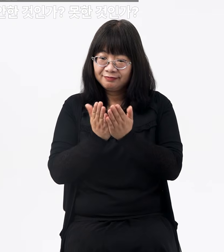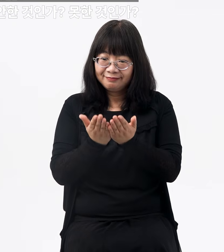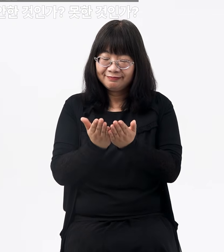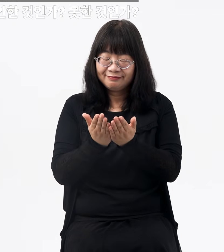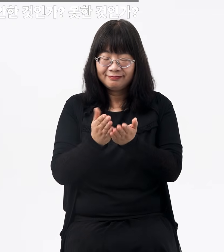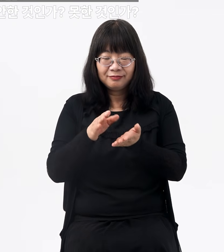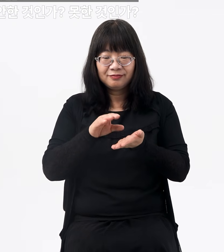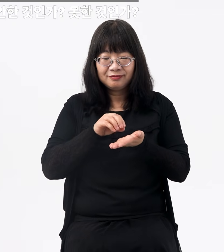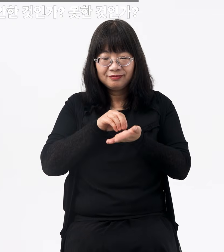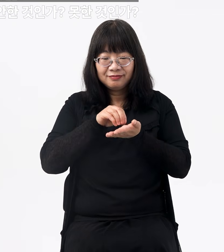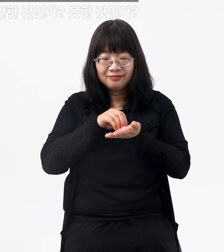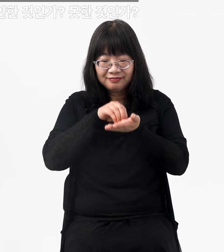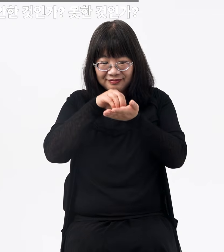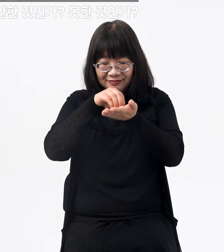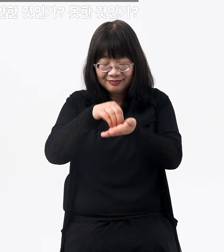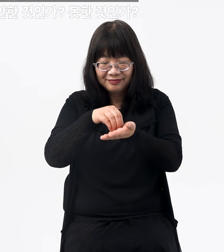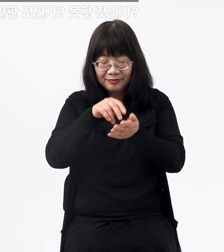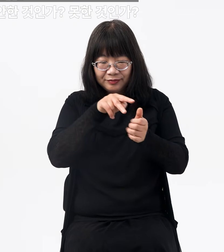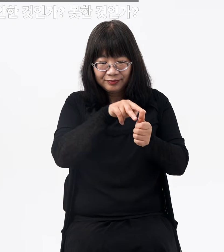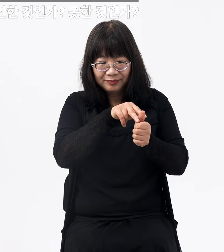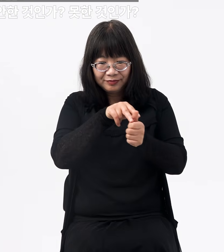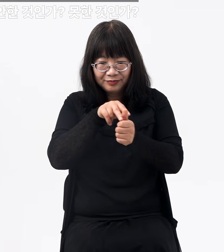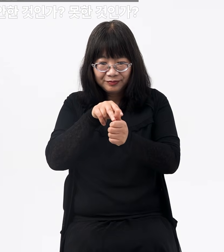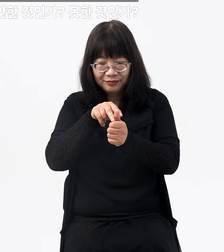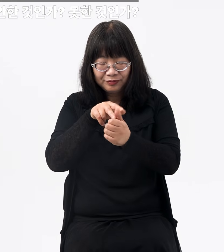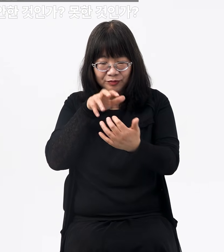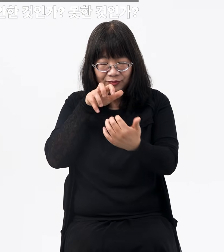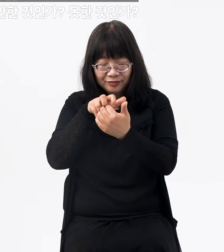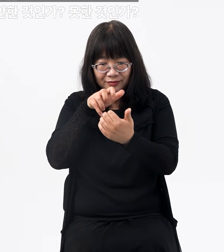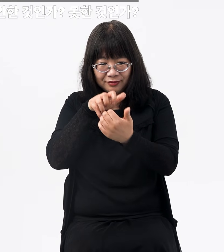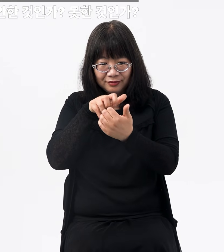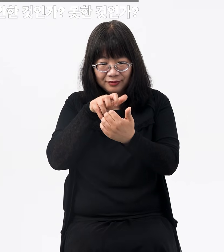성경에 등장하는 이 정복, 전쟁을